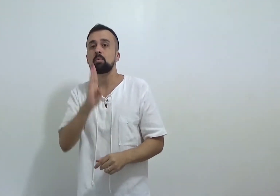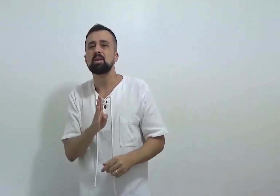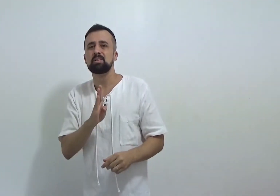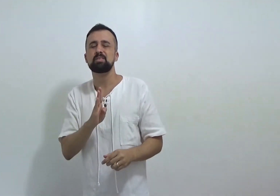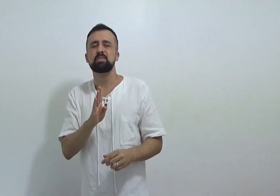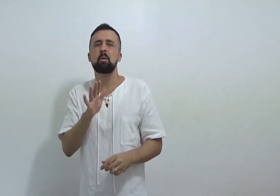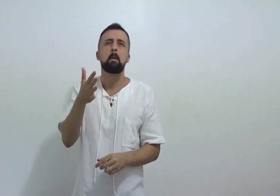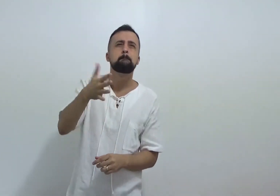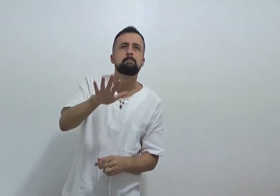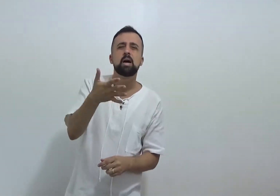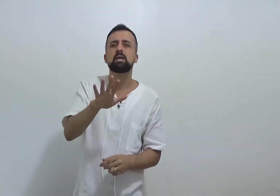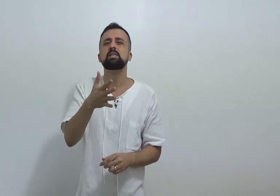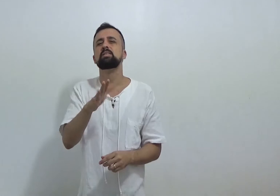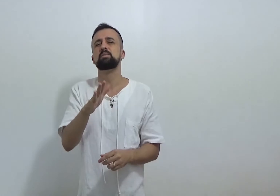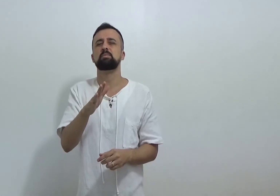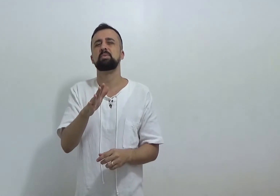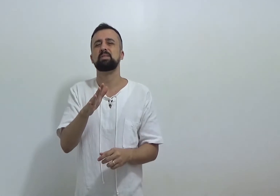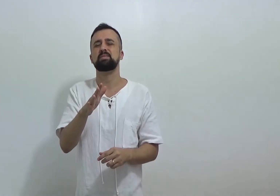havia aqui no Brasil